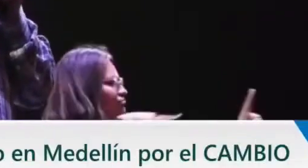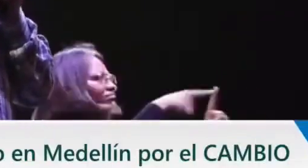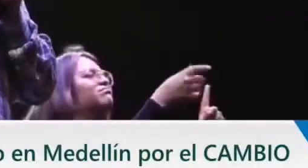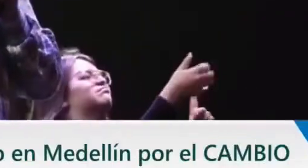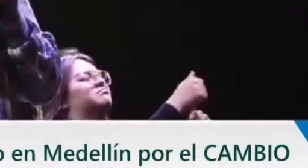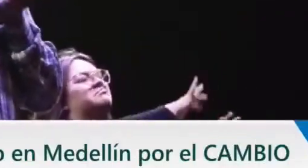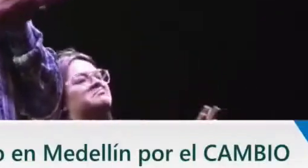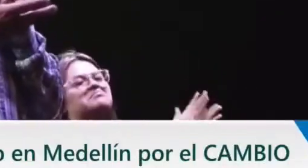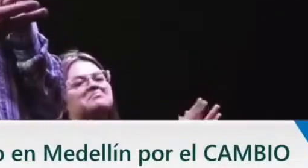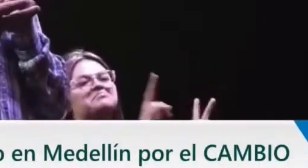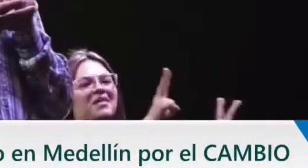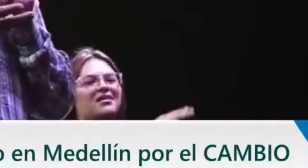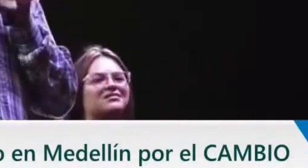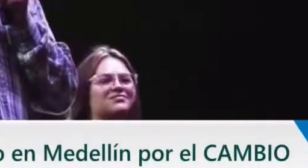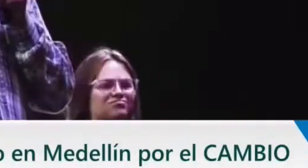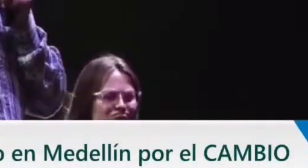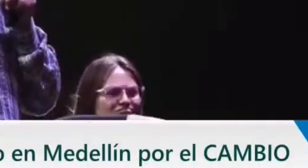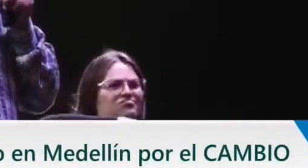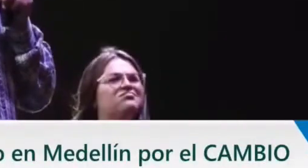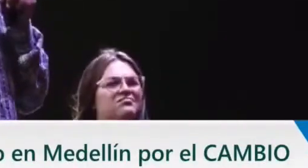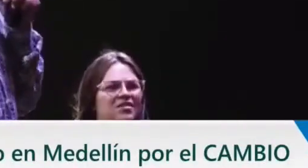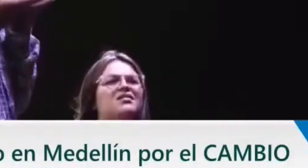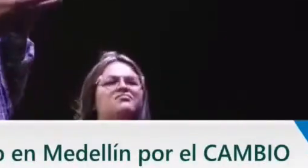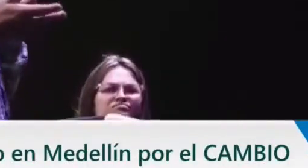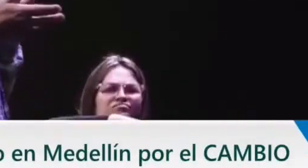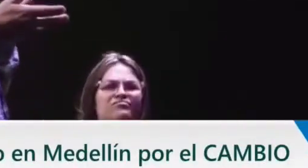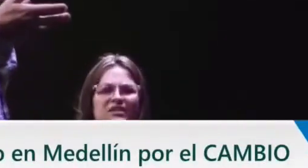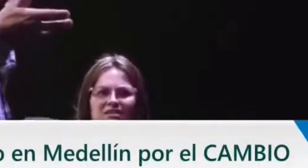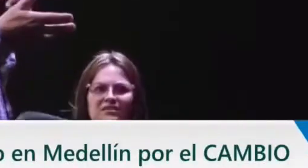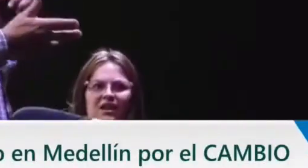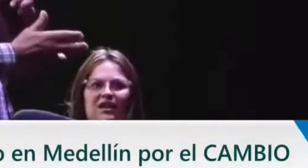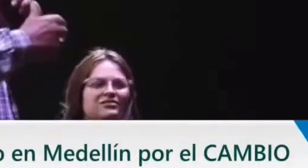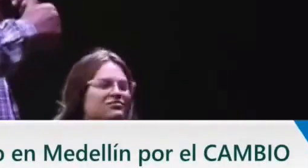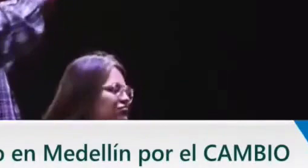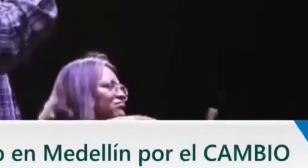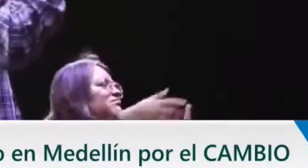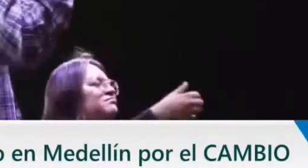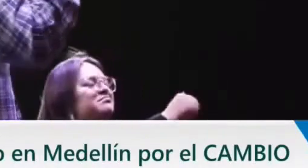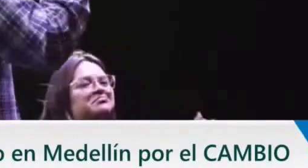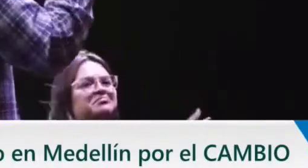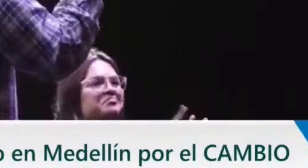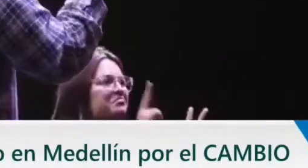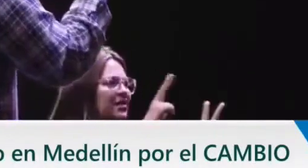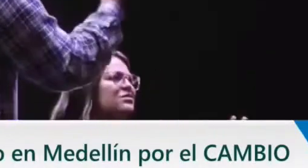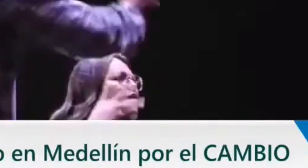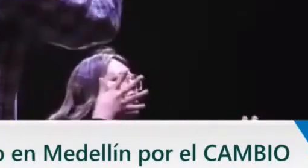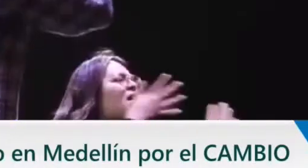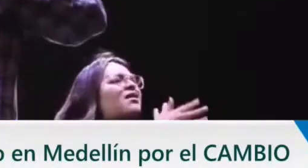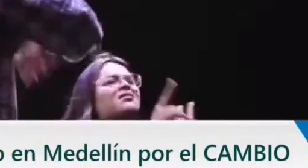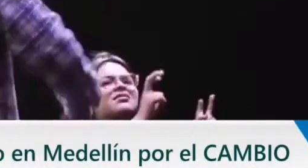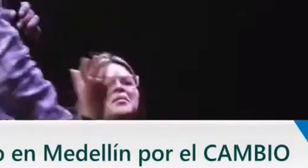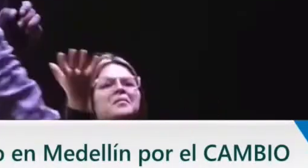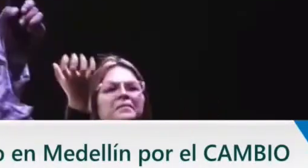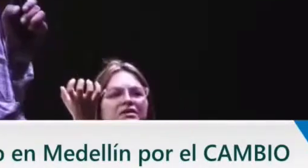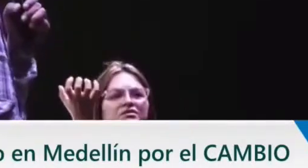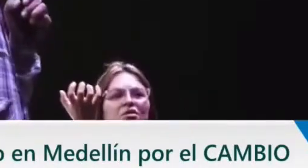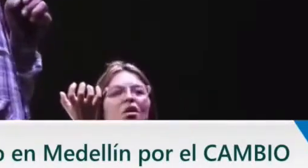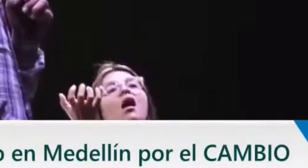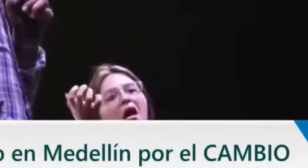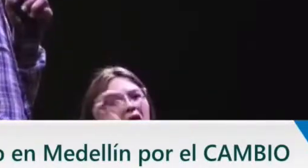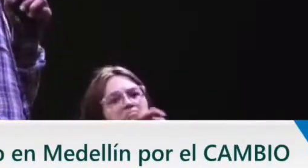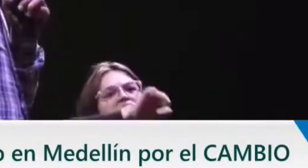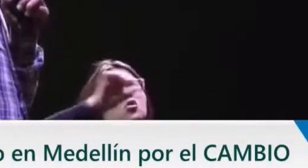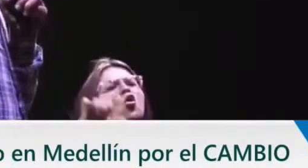pueda garantizarlos. Aquí hablé de la pensión. Hubiéramos podido hablar de la salud.